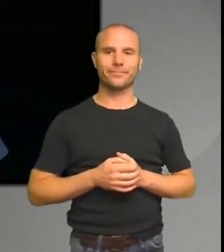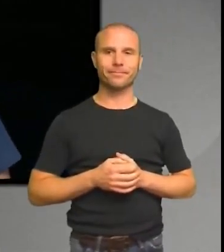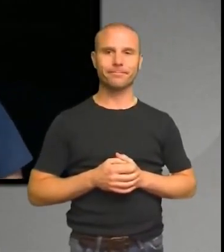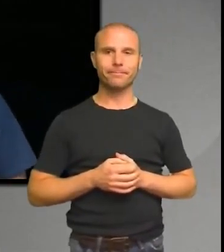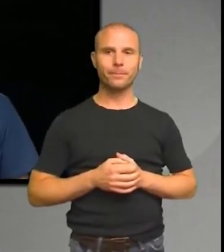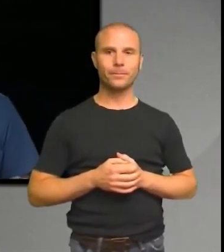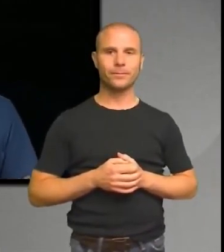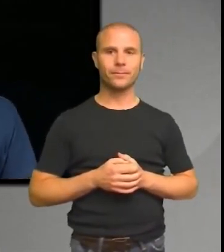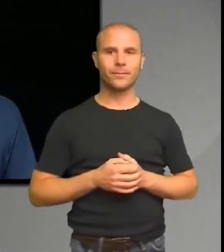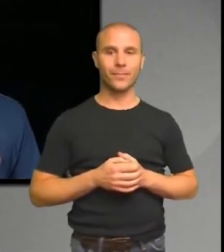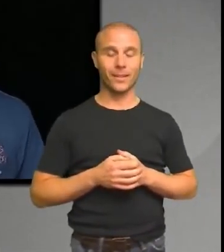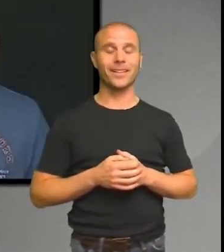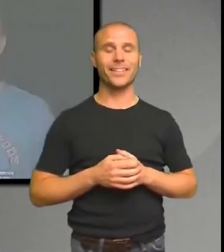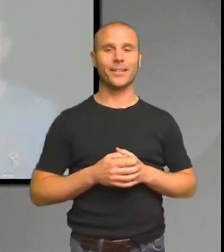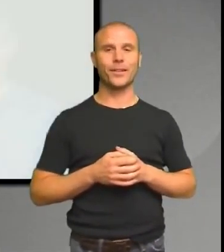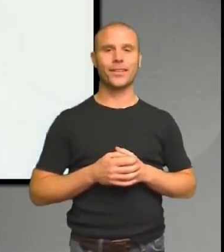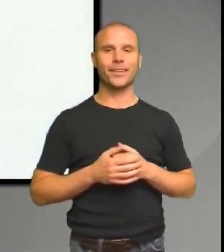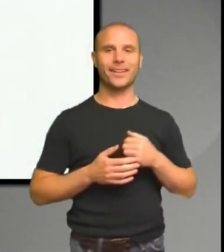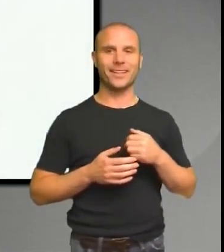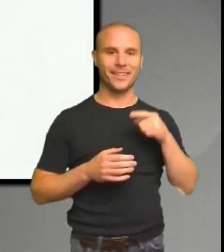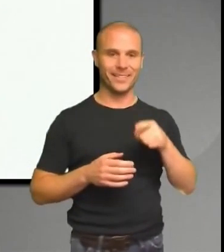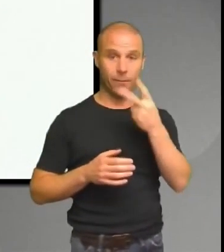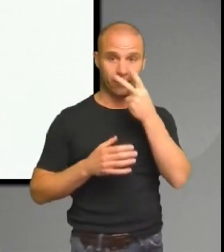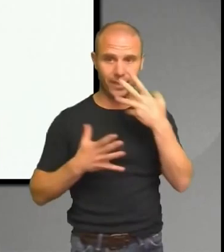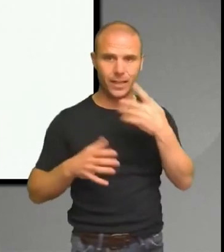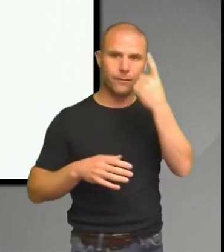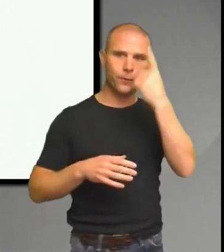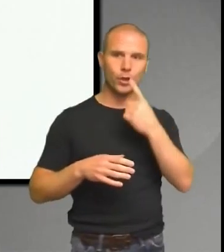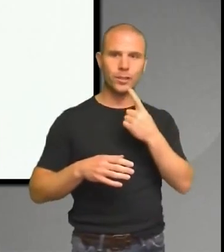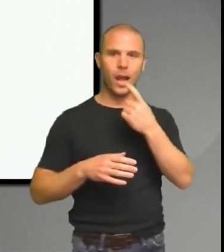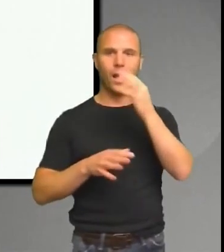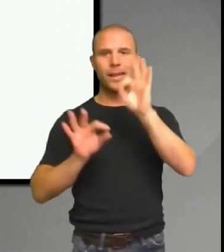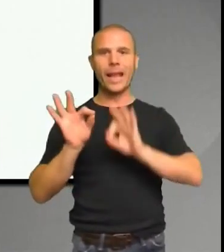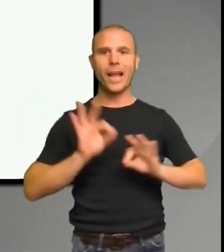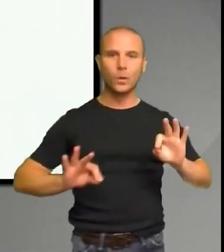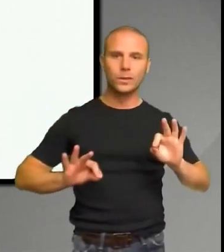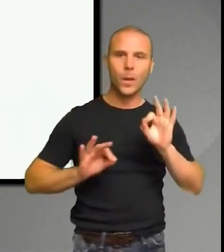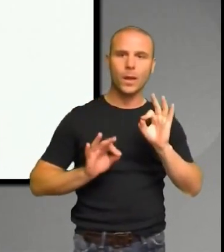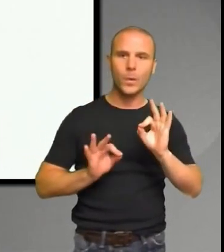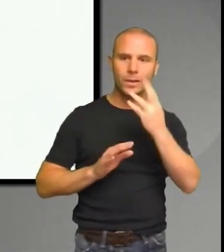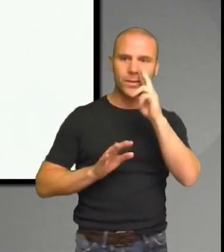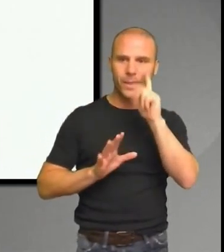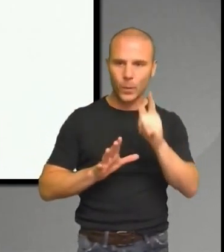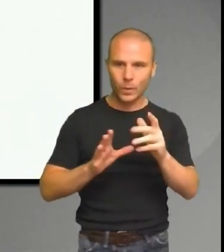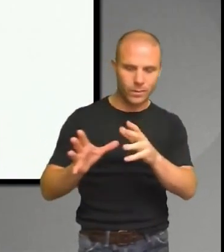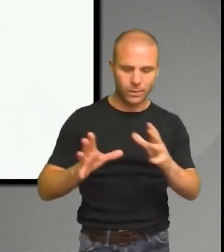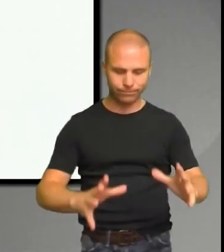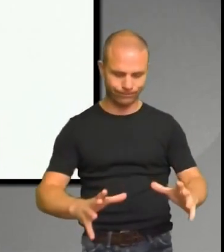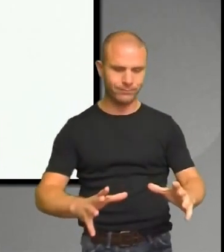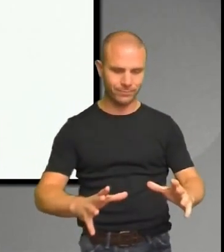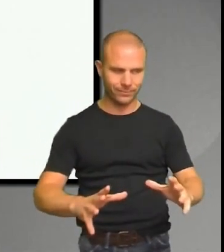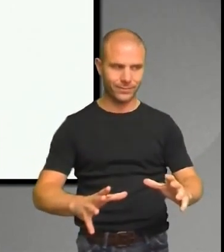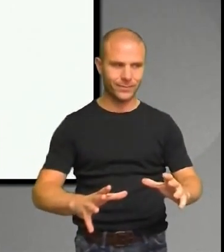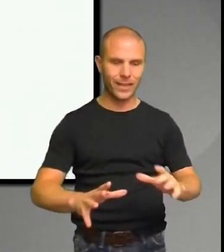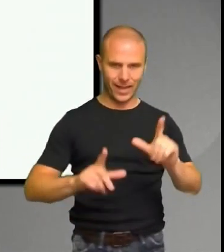Här ser vi då våran första layout på hur vi ville ha det. Vi slängde den bort, dvd